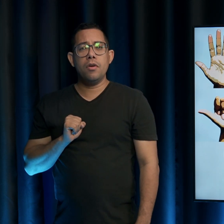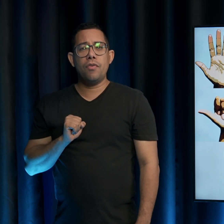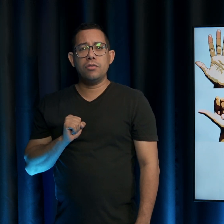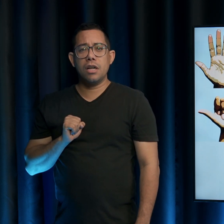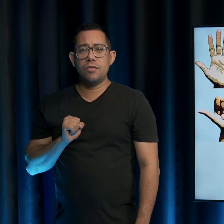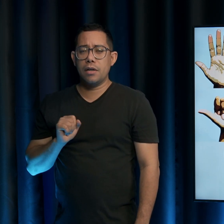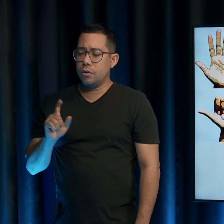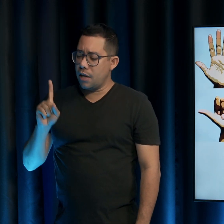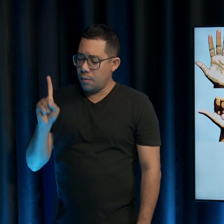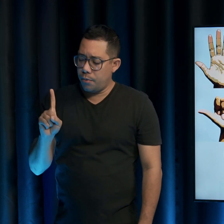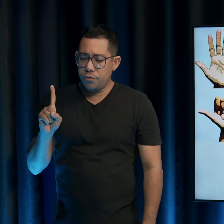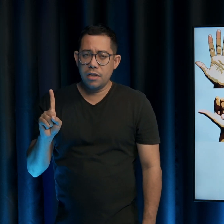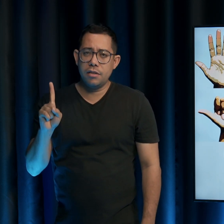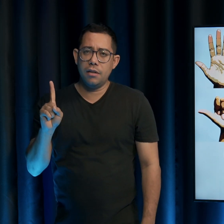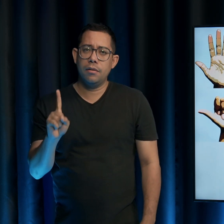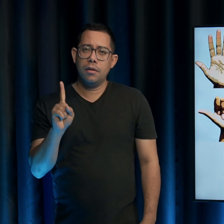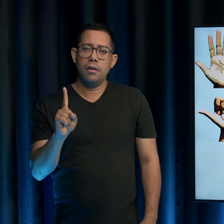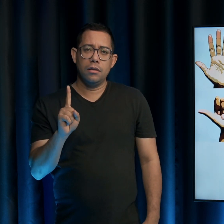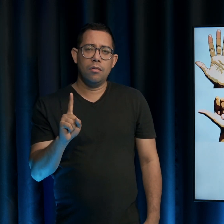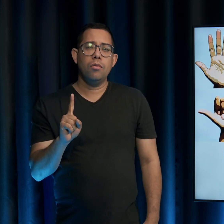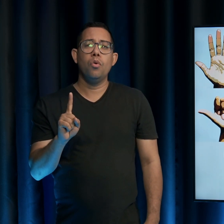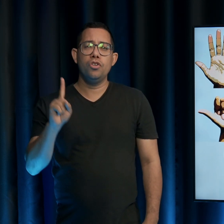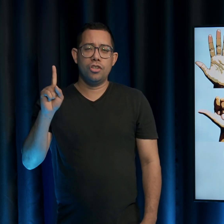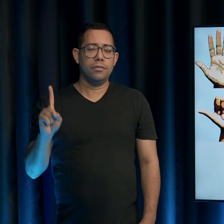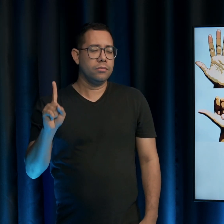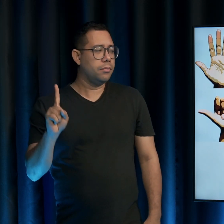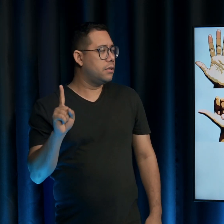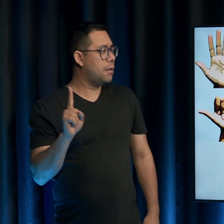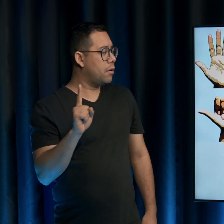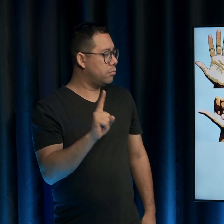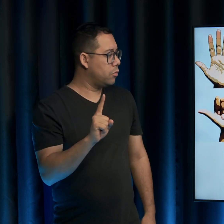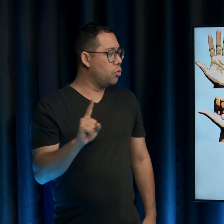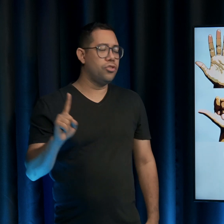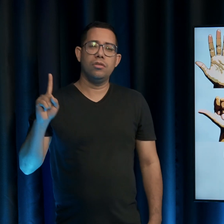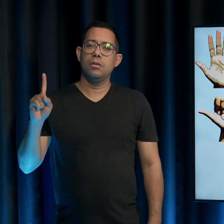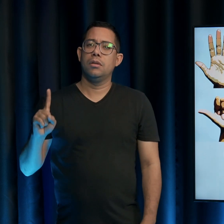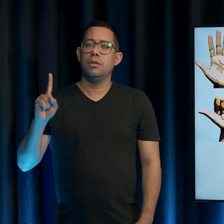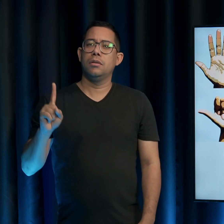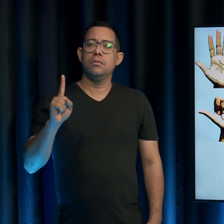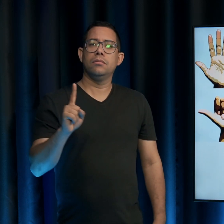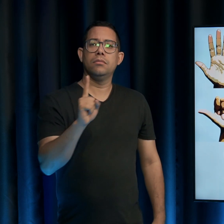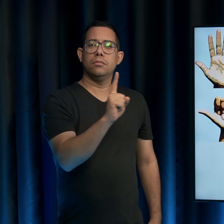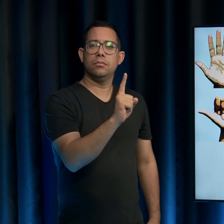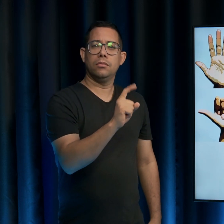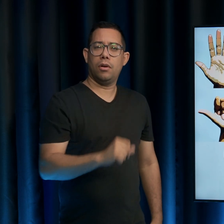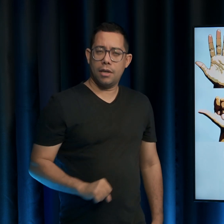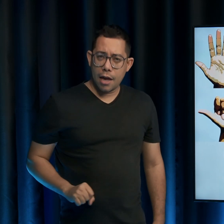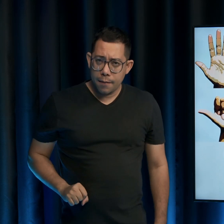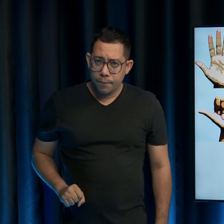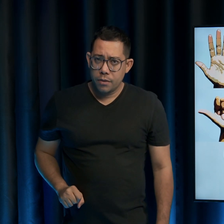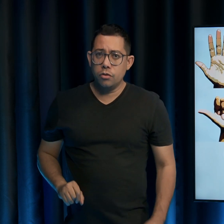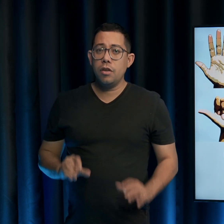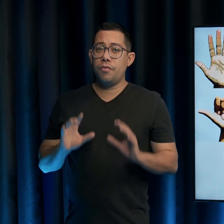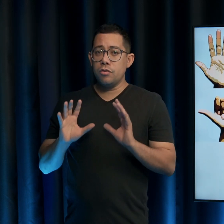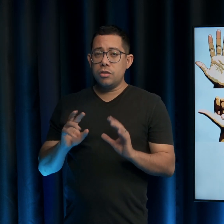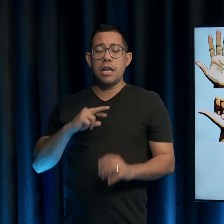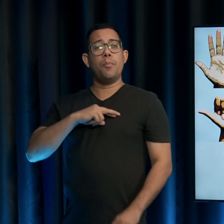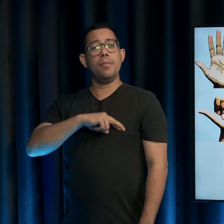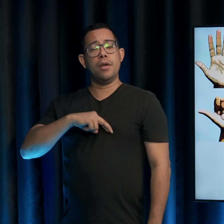faço o classificador dela? Pode fazer assim. Então, Ruth. Percebe, ó? Ruth. Ok? Então você fez o sinal primeiro